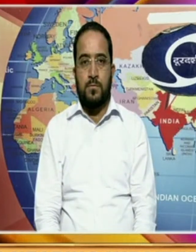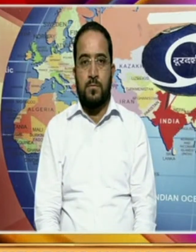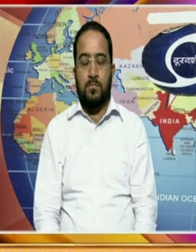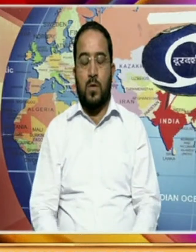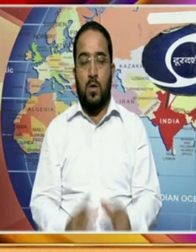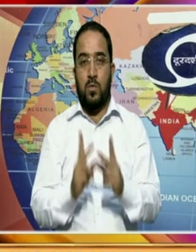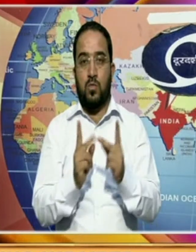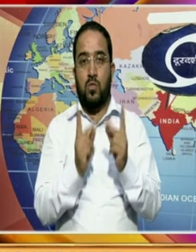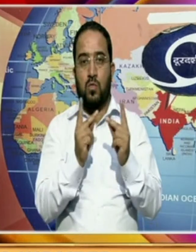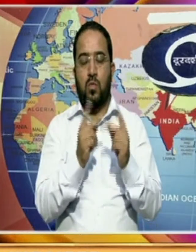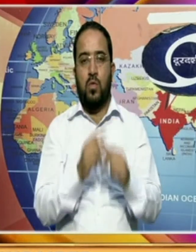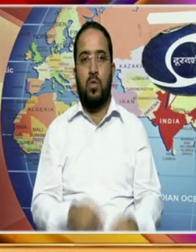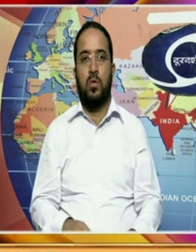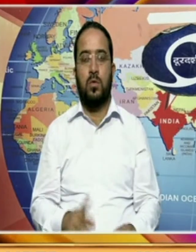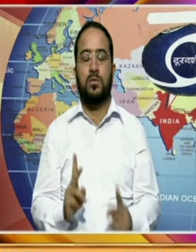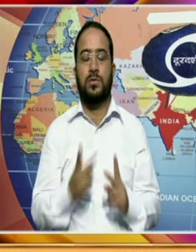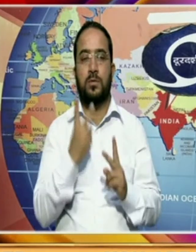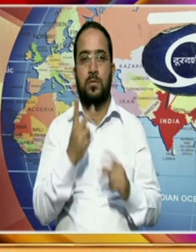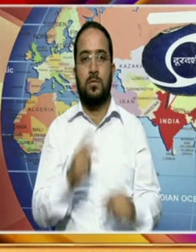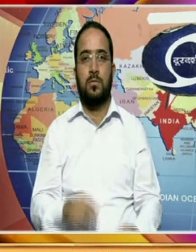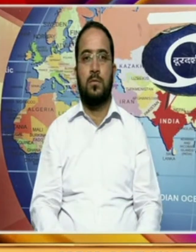दूसरी जानिब चांद पर जाने वाले